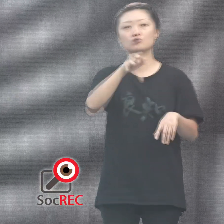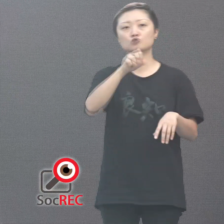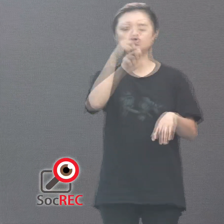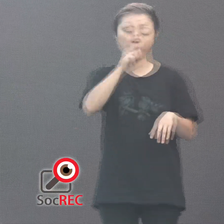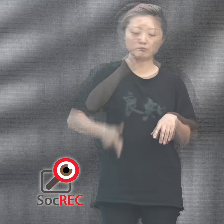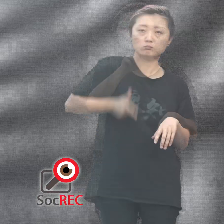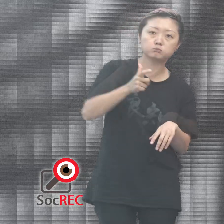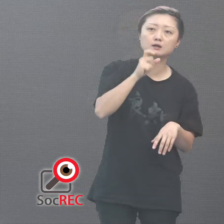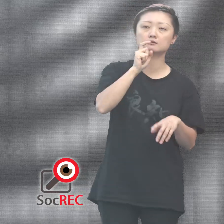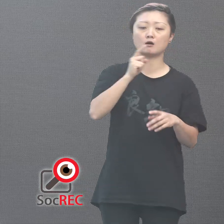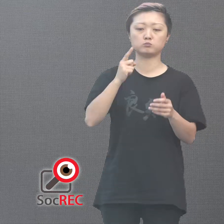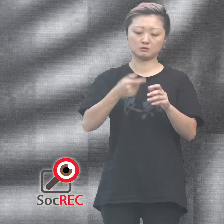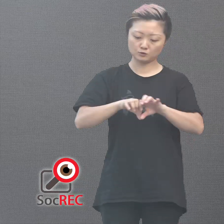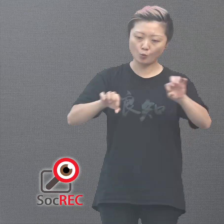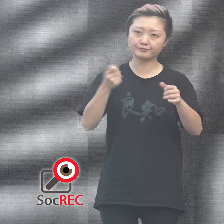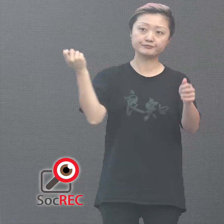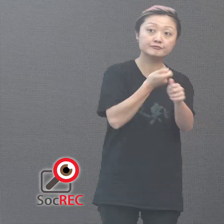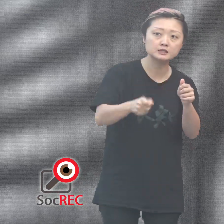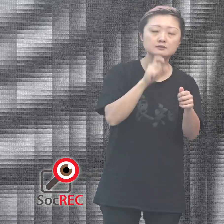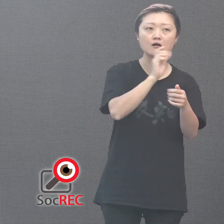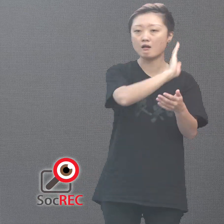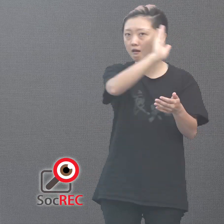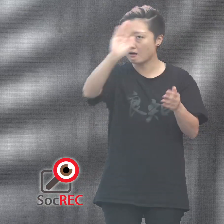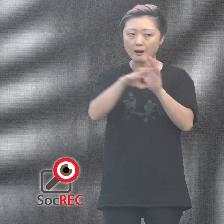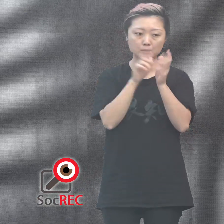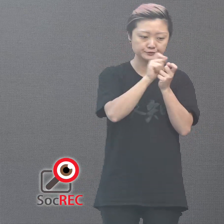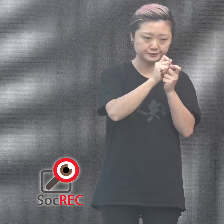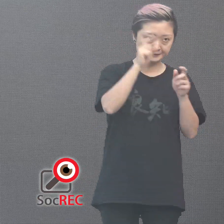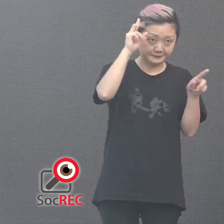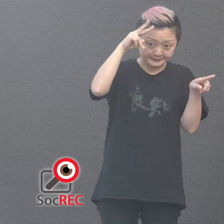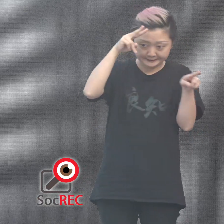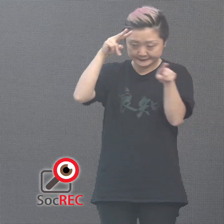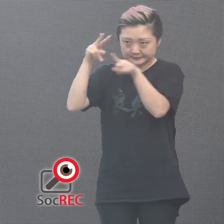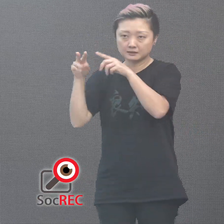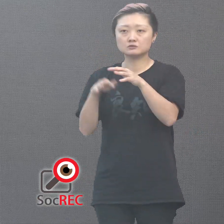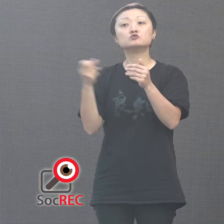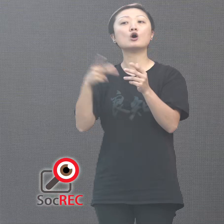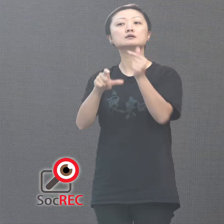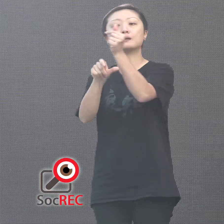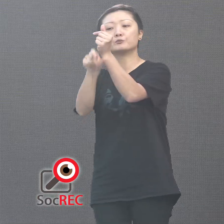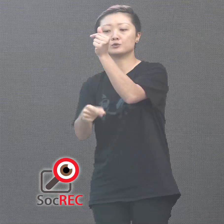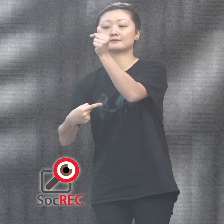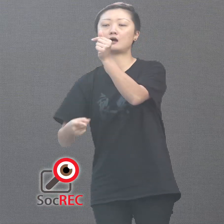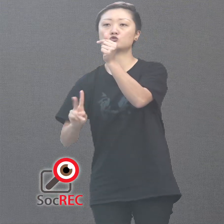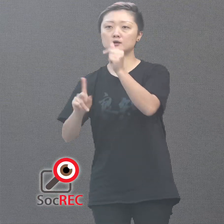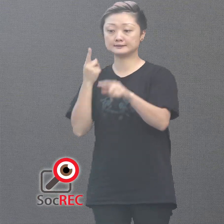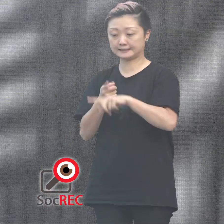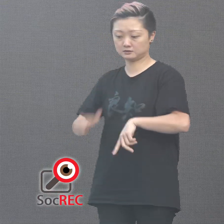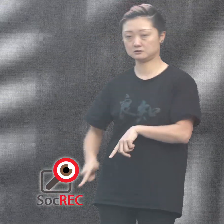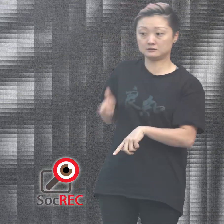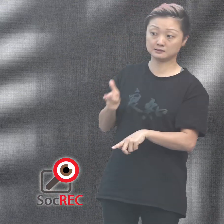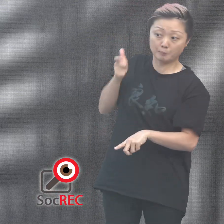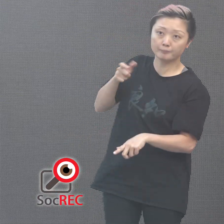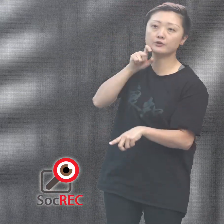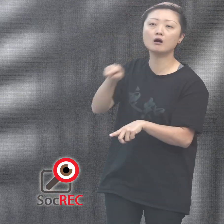咁使用武器啦，同埋佢哋喺10月1號嘅時候，終於真係開咗真槍嘅呢啲事情咧，我哋要將佢帶咗去聯合國嘅一個討